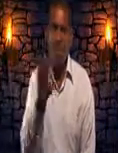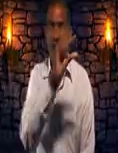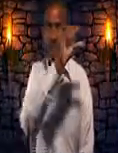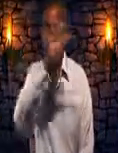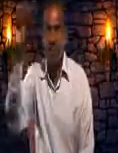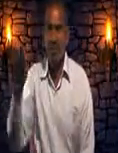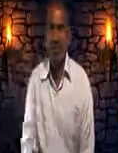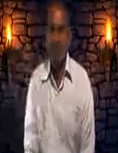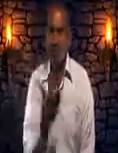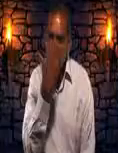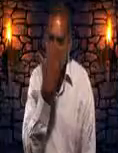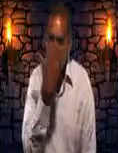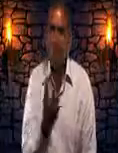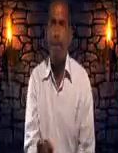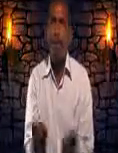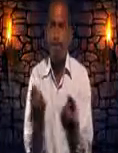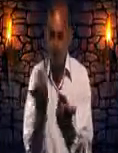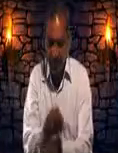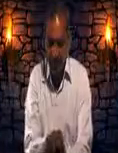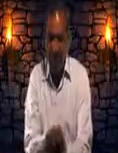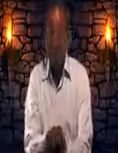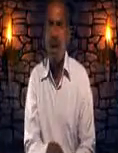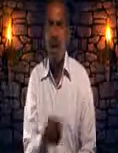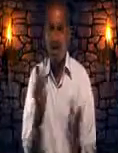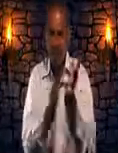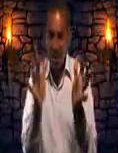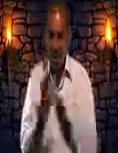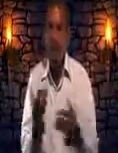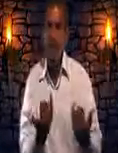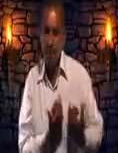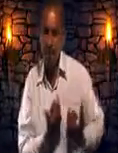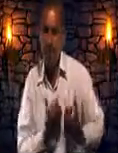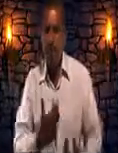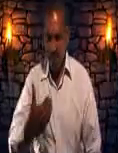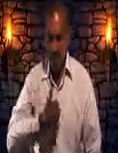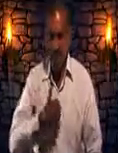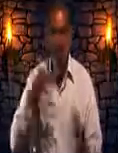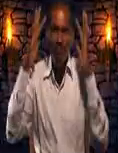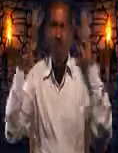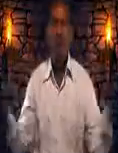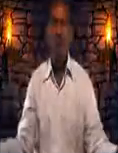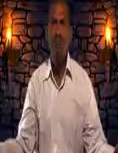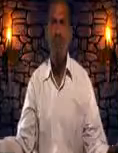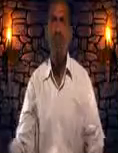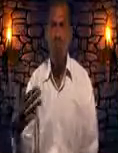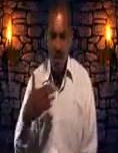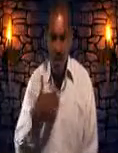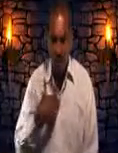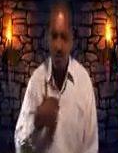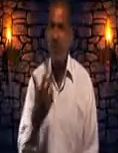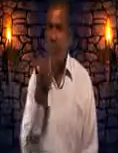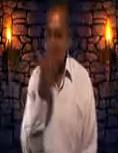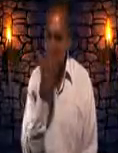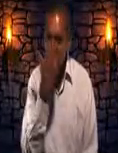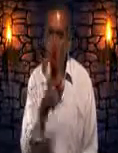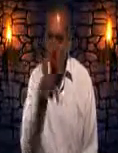வசனம் 25. அவன் பிரதியுத்தரமாக, அவர் பாவி என்று எனக்கு தெரியாது, நான் குருடனாய்